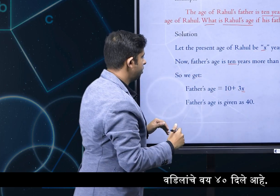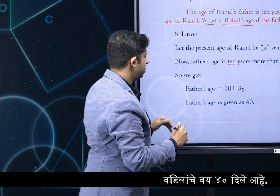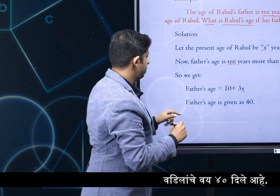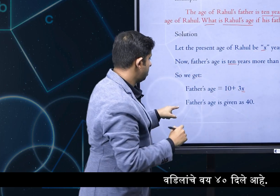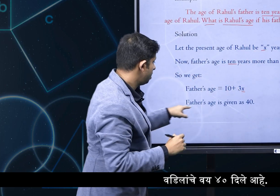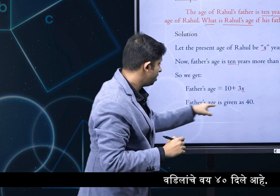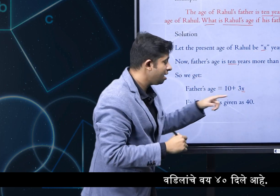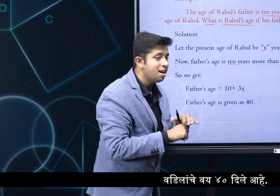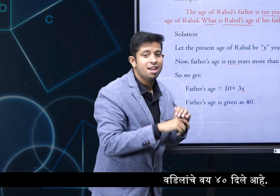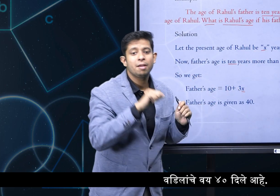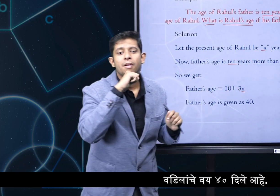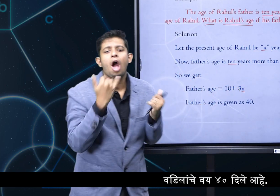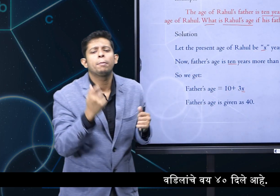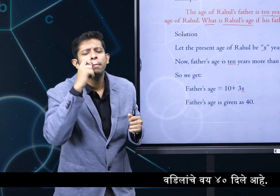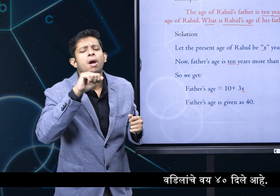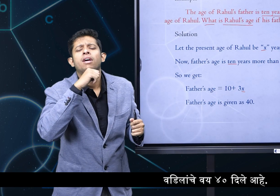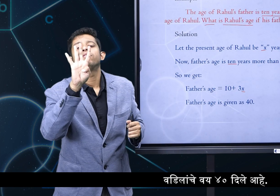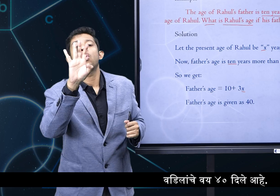वडिलांचे वय 40 दिलेले आहे.